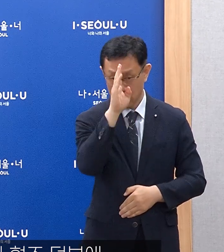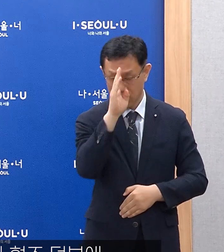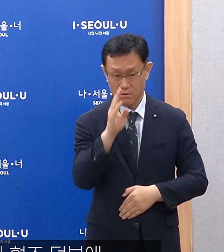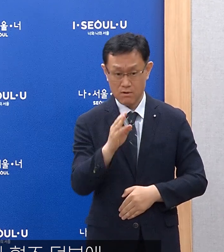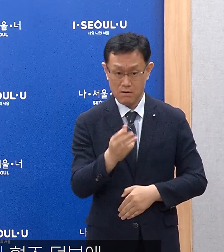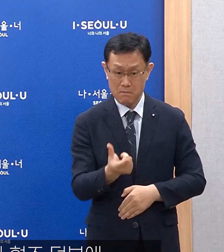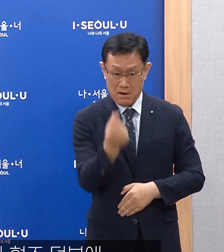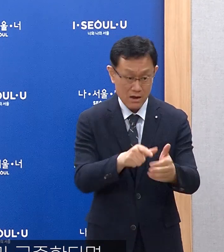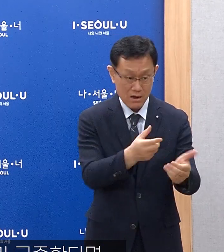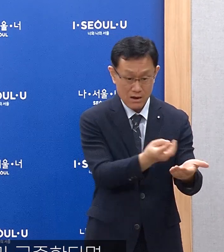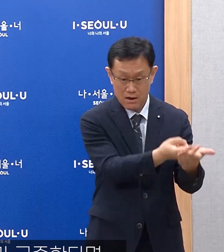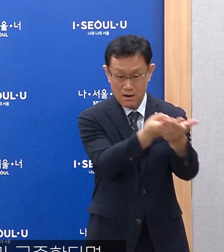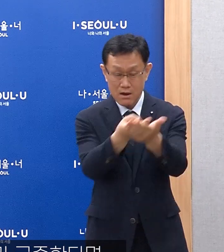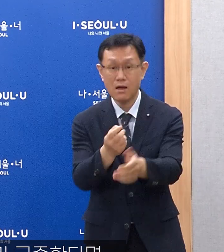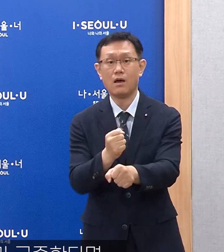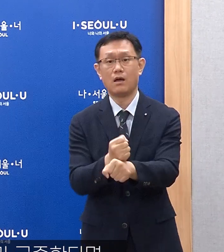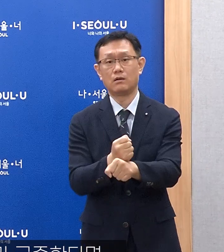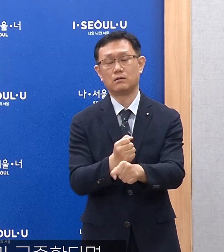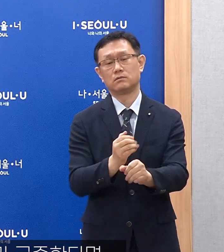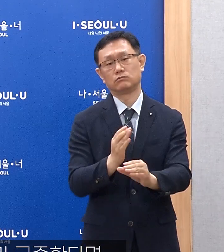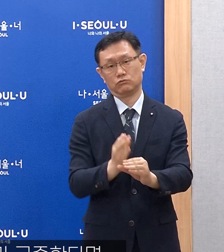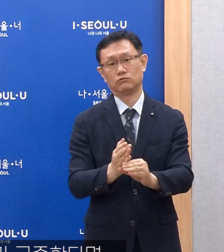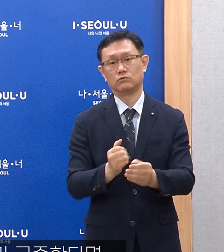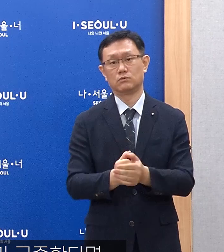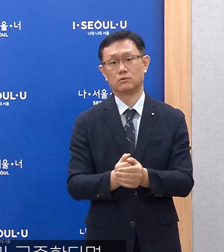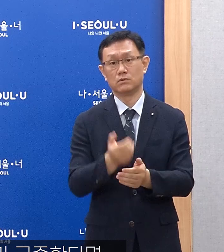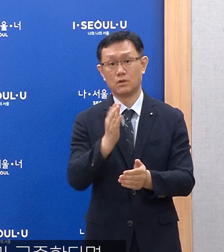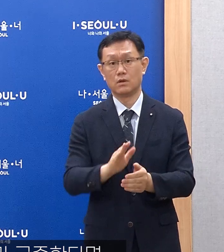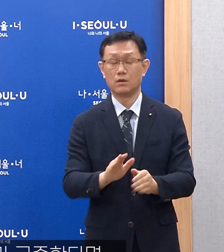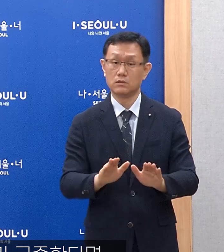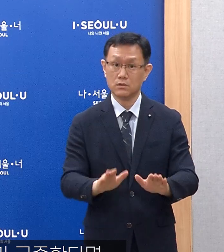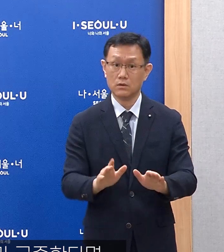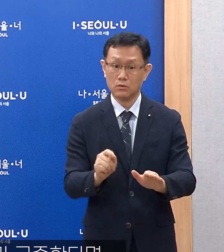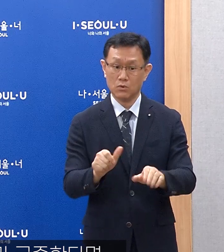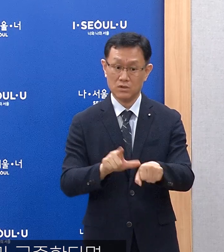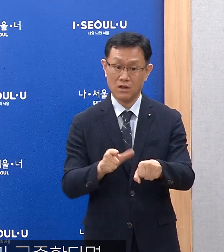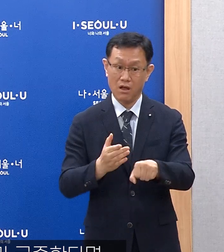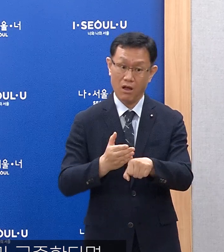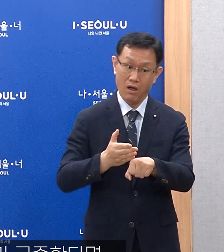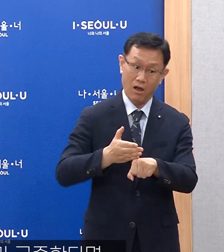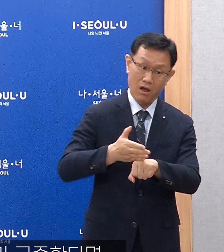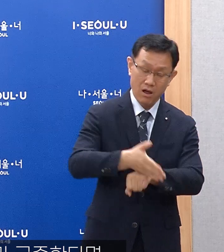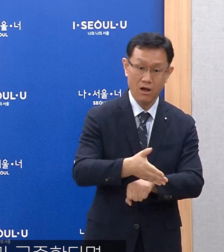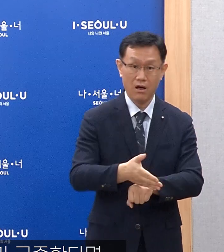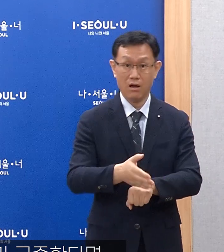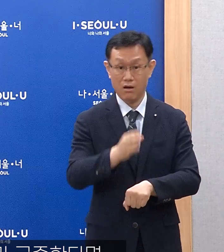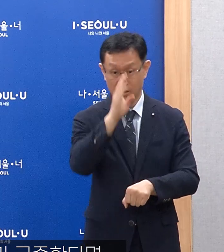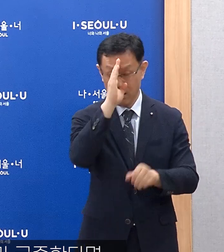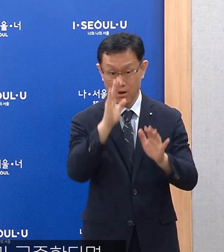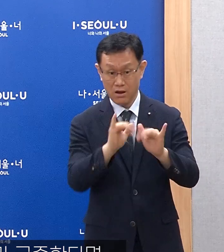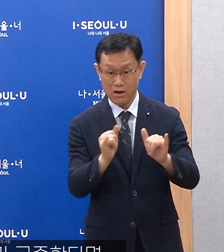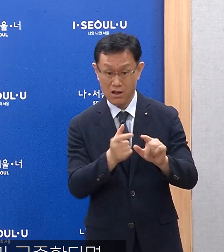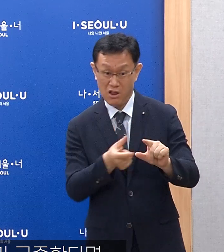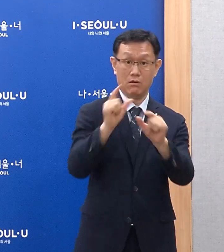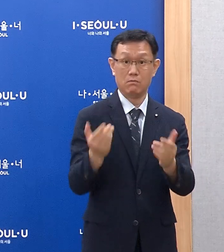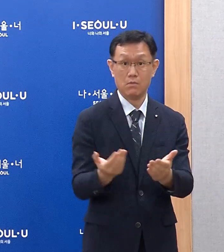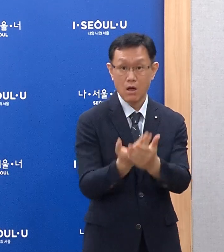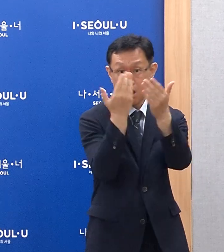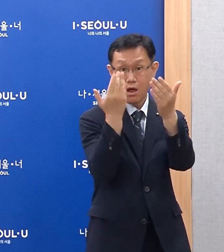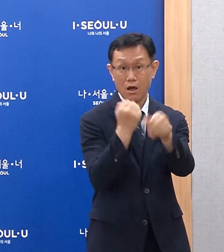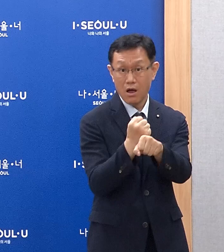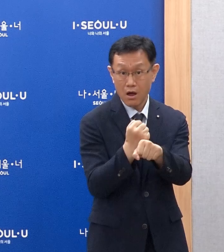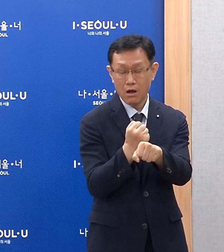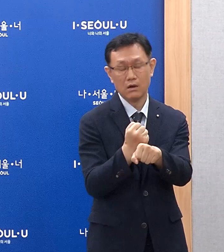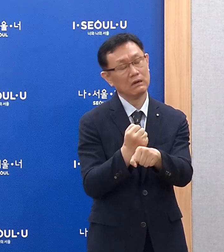가능한 수준입니다. 하지만 여기서 더 확진자가 급증한다면 그 이후의 상황은 어려워질 수도 있습니다.